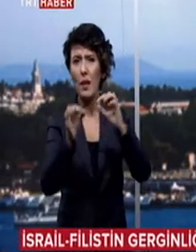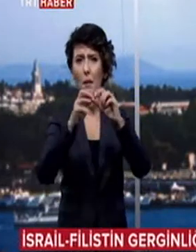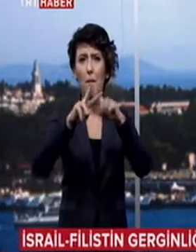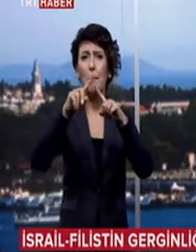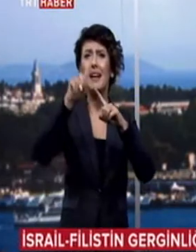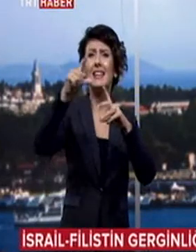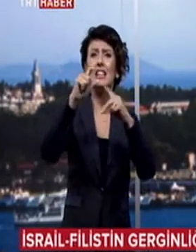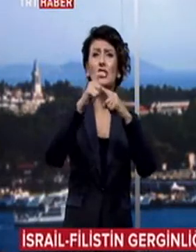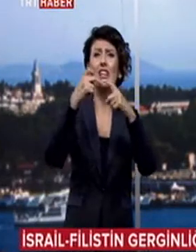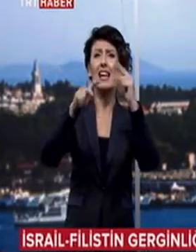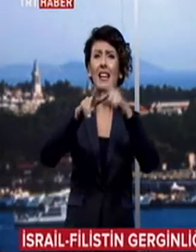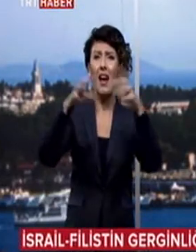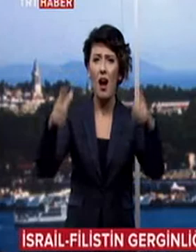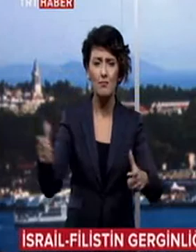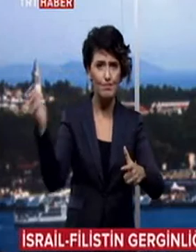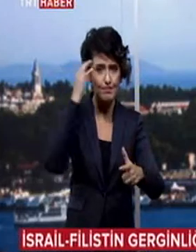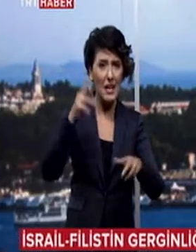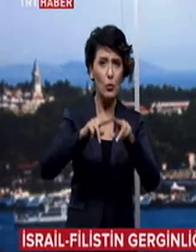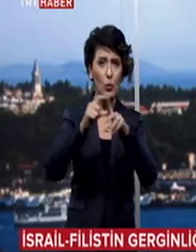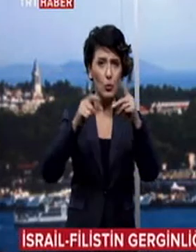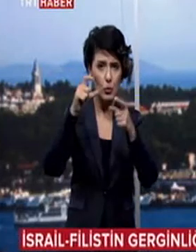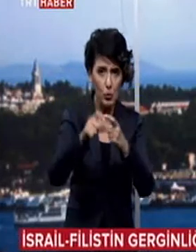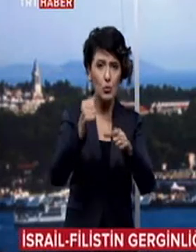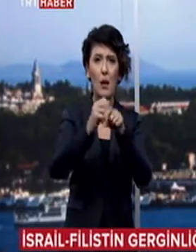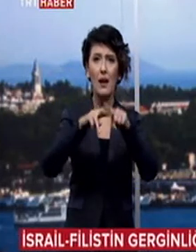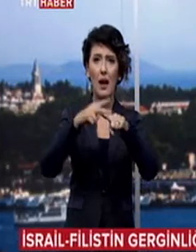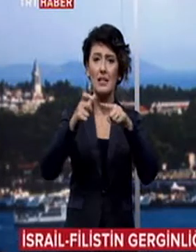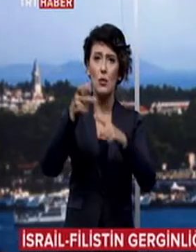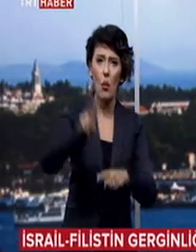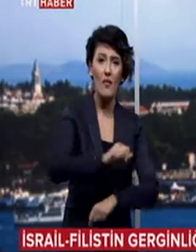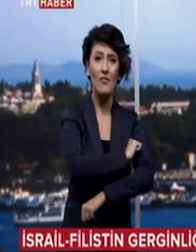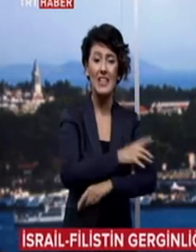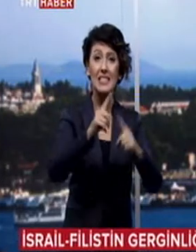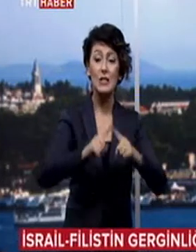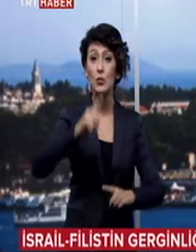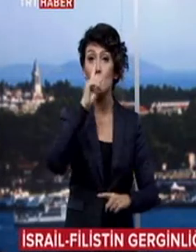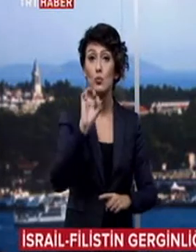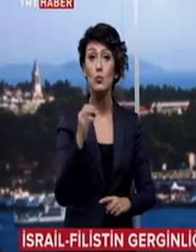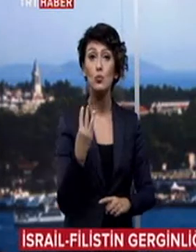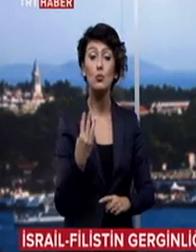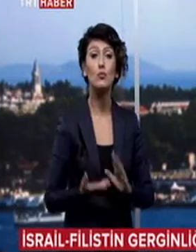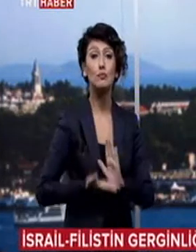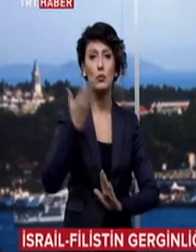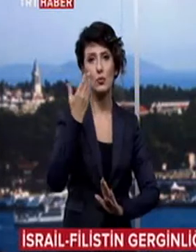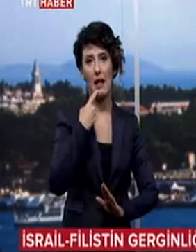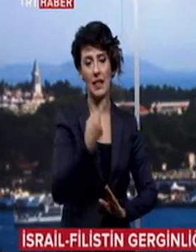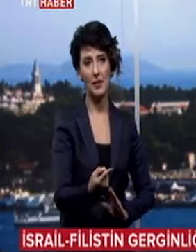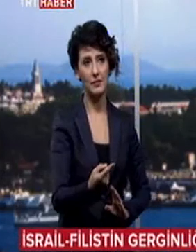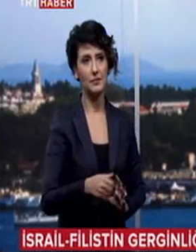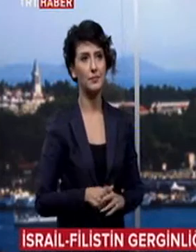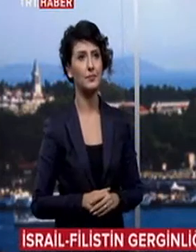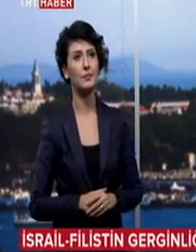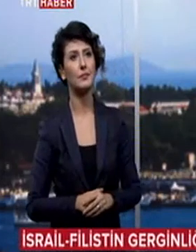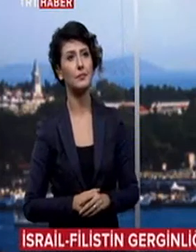Batı Şeria, Kudüs ve Gazze'de ölen Filistinlilerin sayısı 103'e